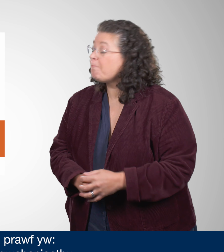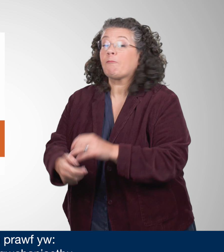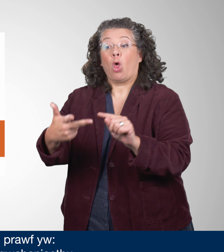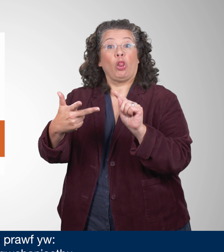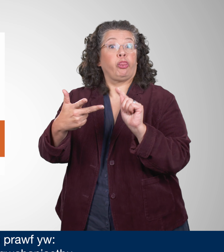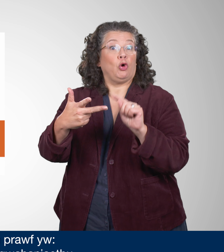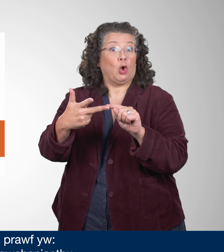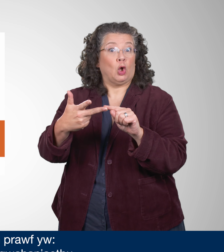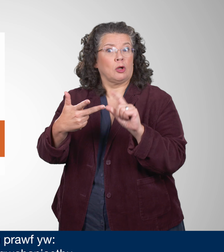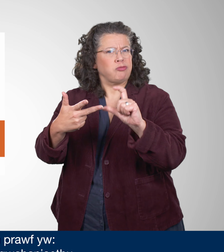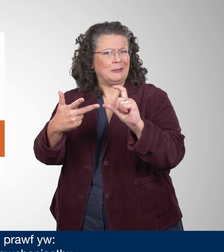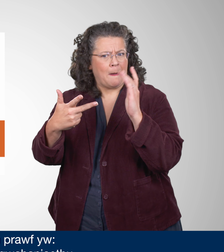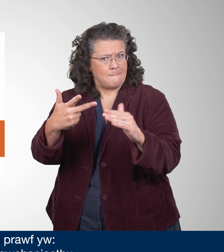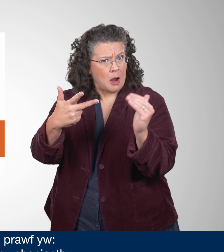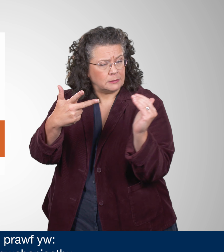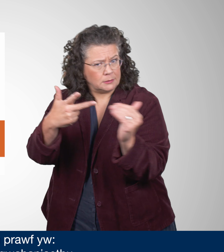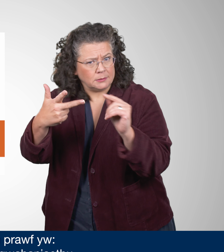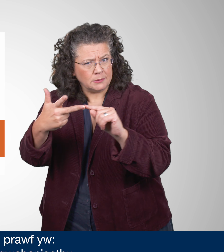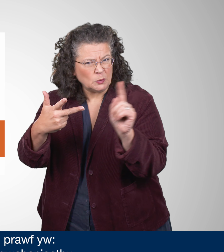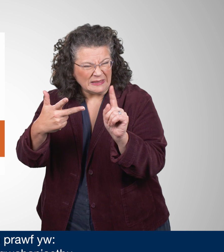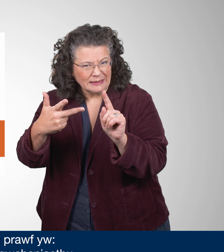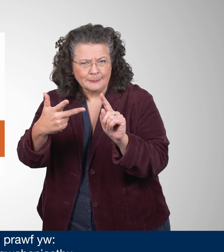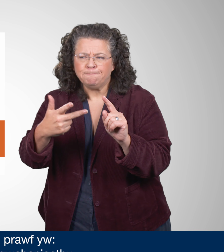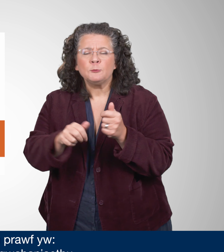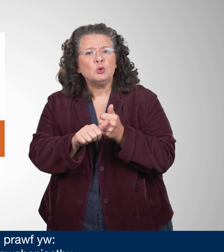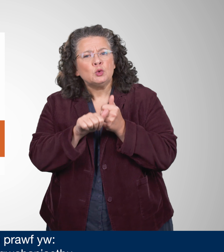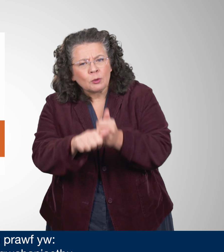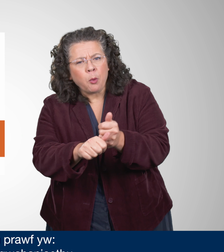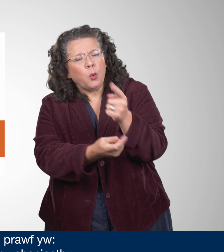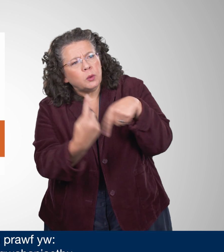Y trydydd Meini Prawf yw